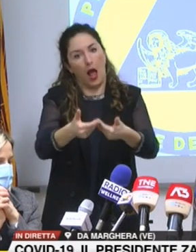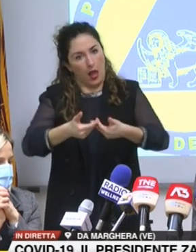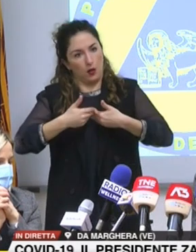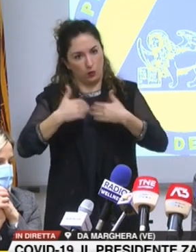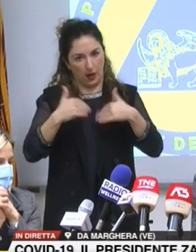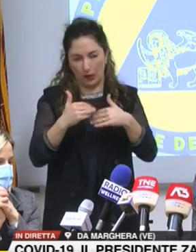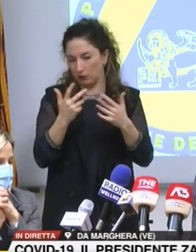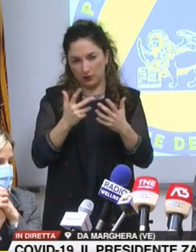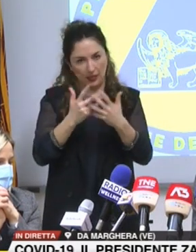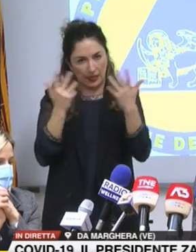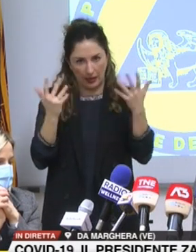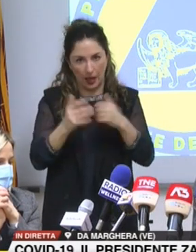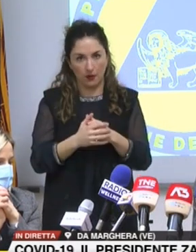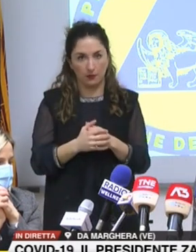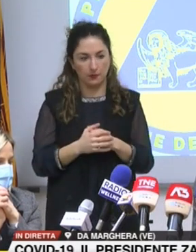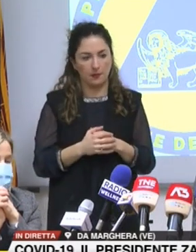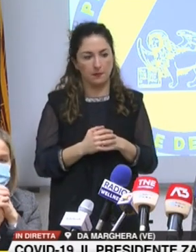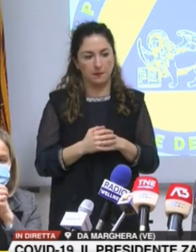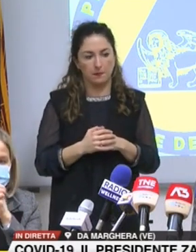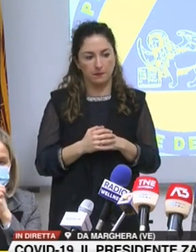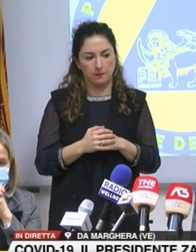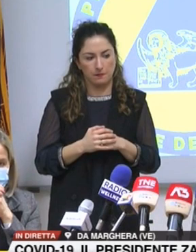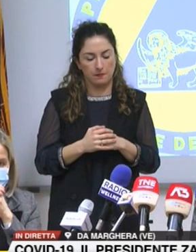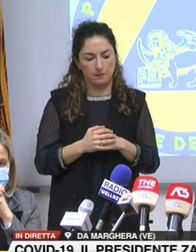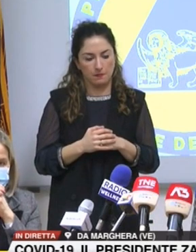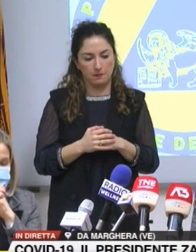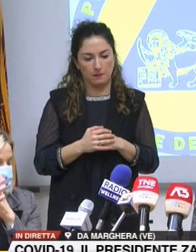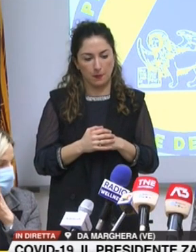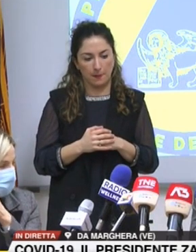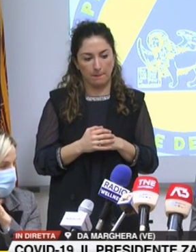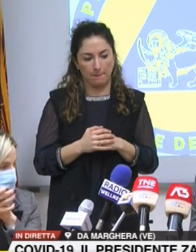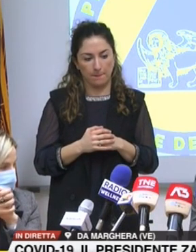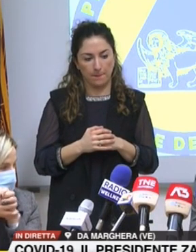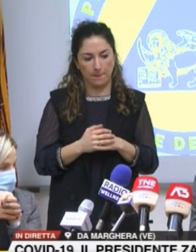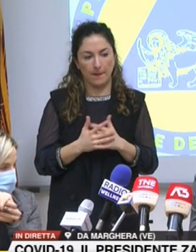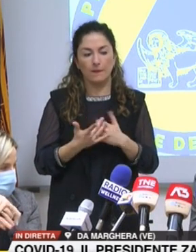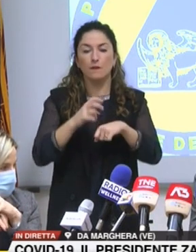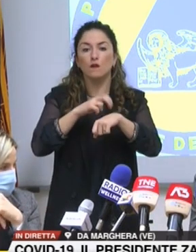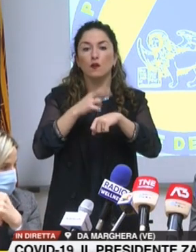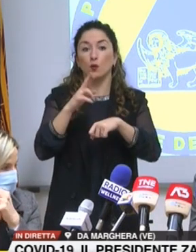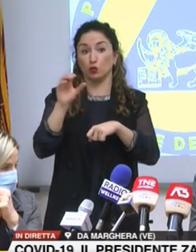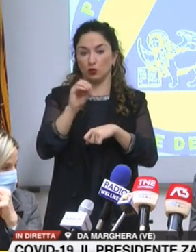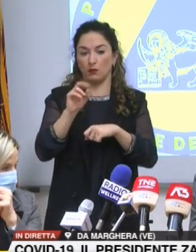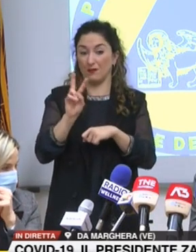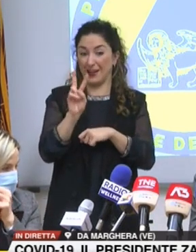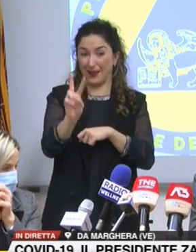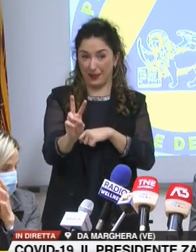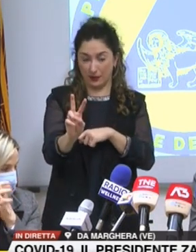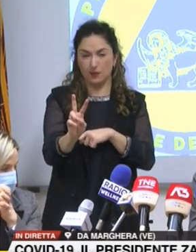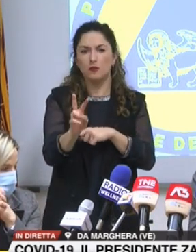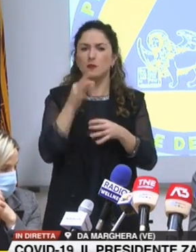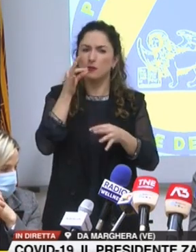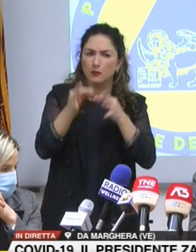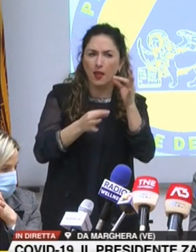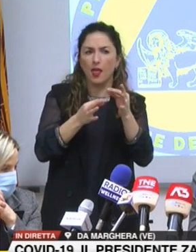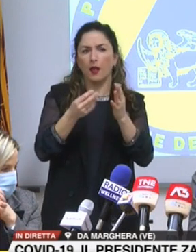innegabile. Questo ci permetterà appunto di far questo. Però la dottoressa Russo venerdì vi darà tutto un piano